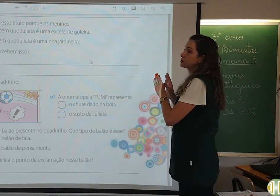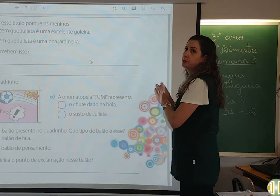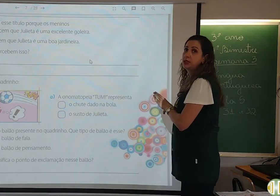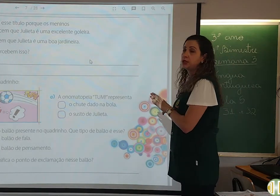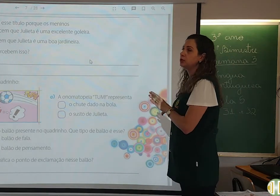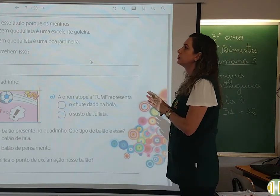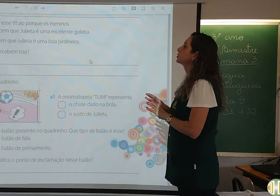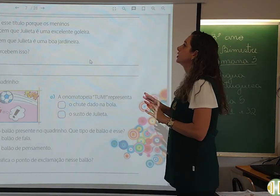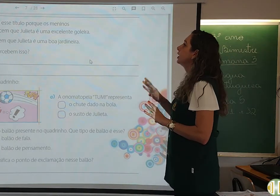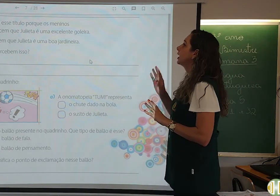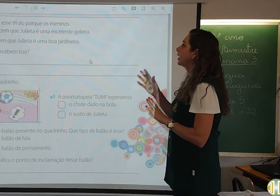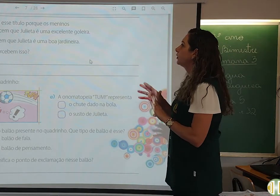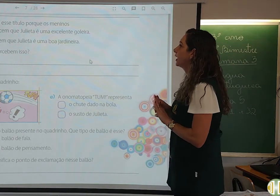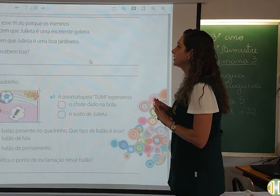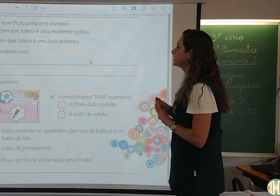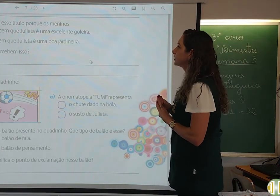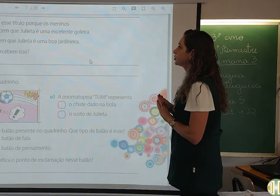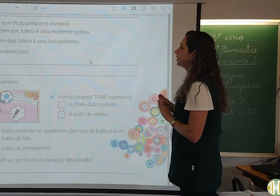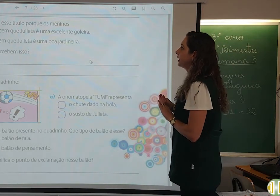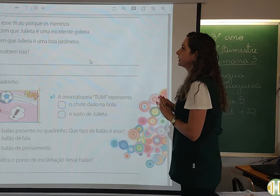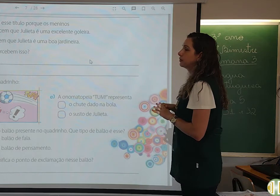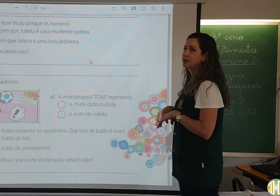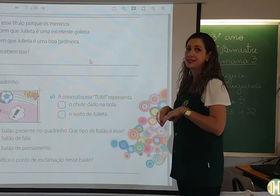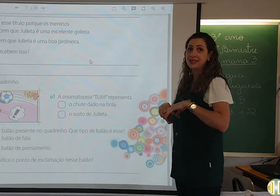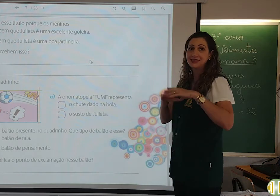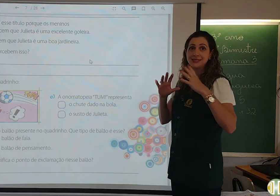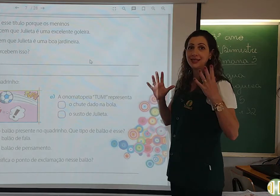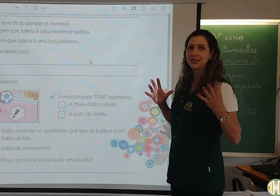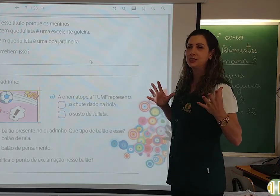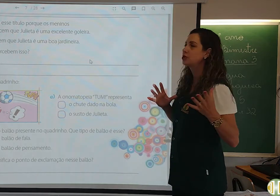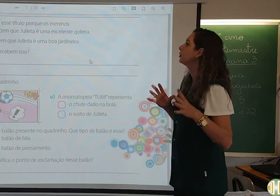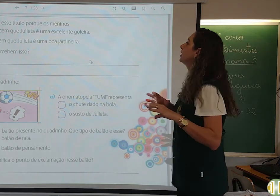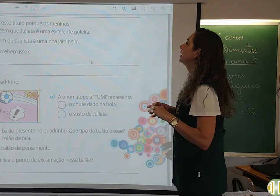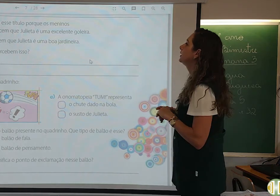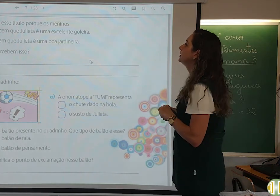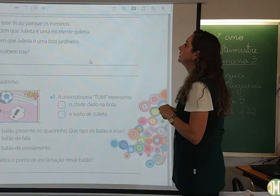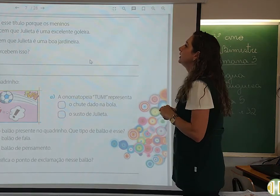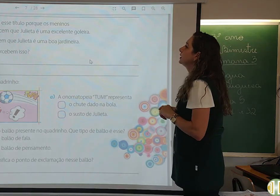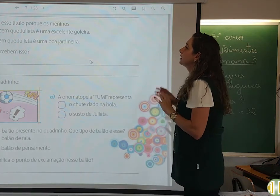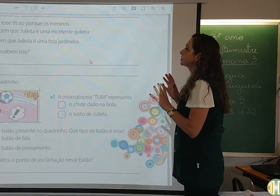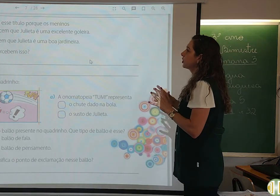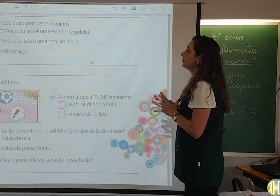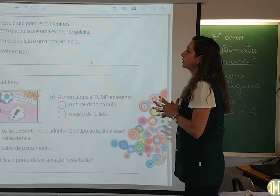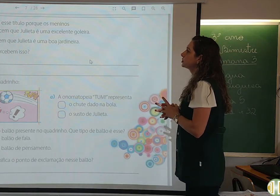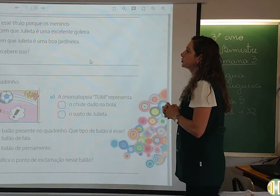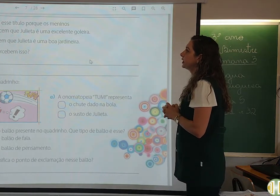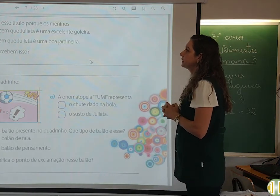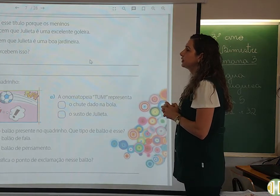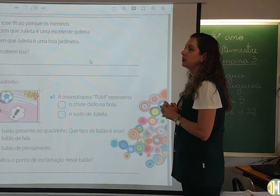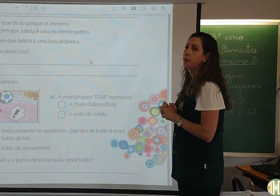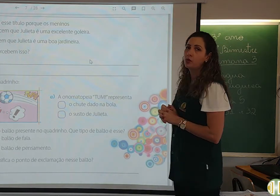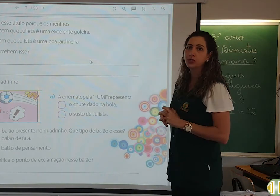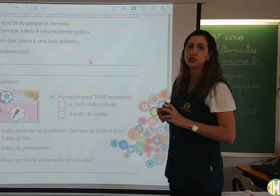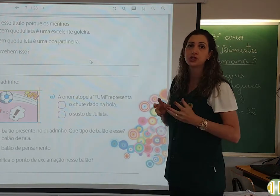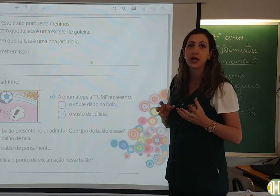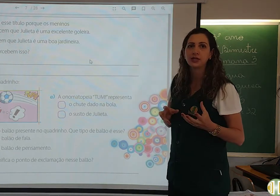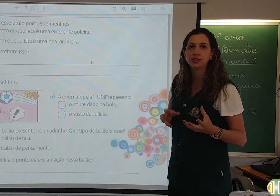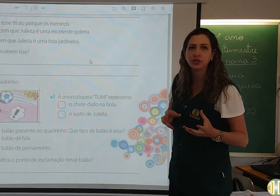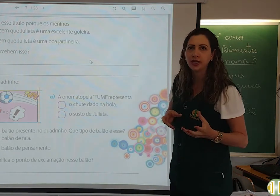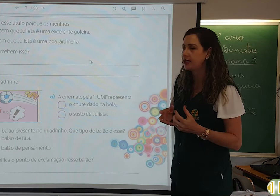os meninos reconhecem que Julieta é uma excelente goleira, descobrem que Julieta é uma boa